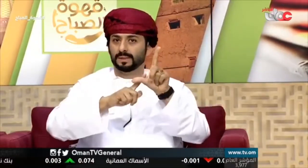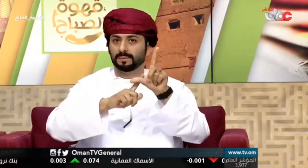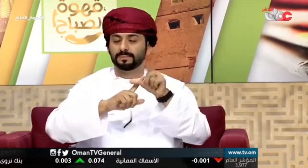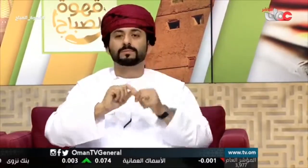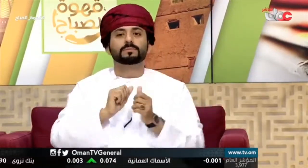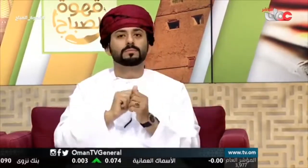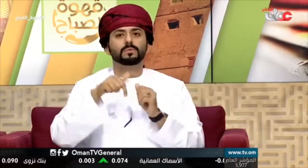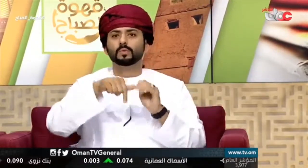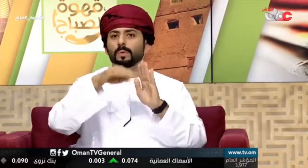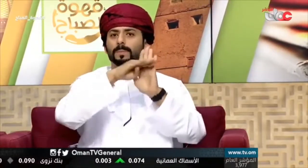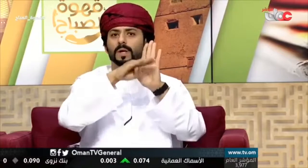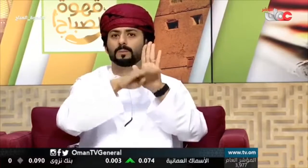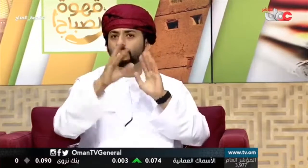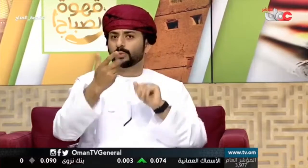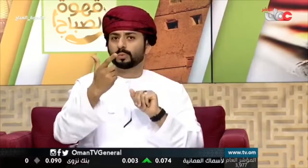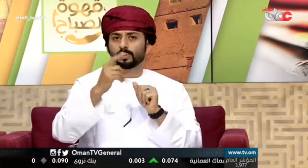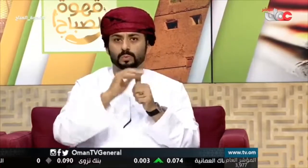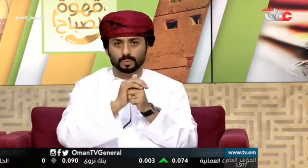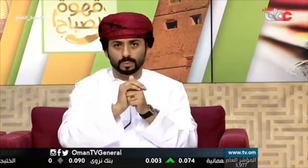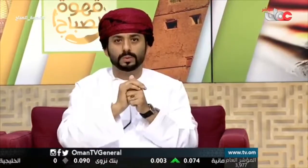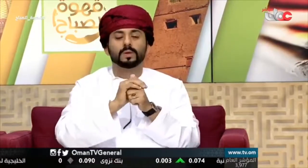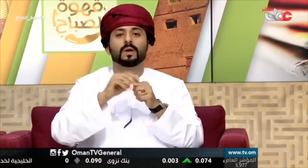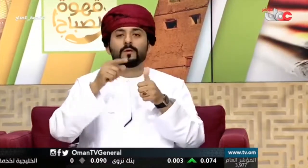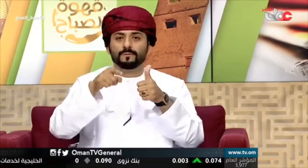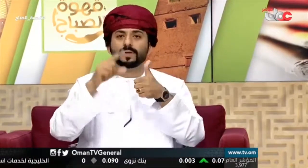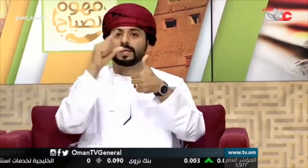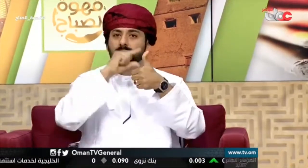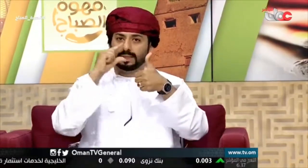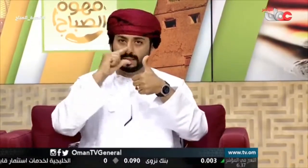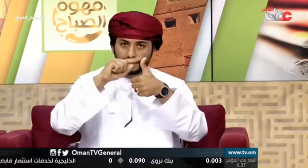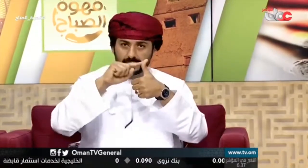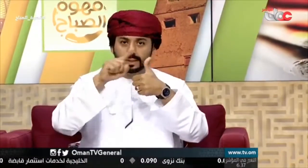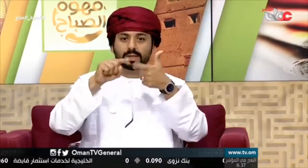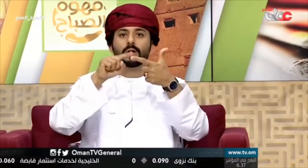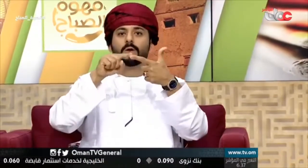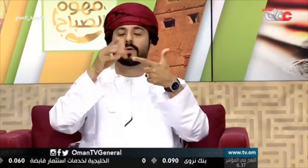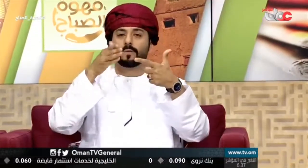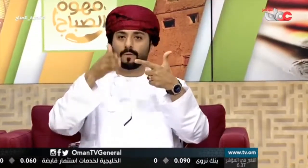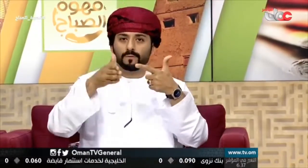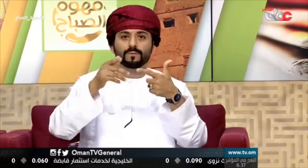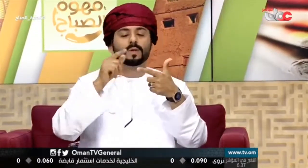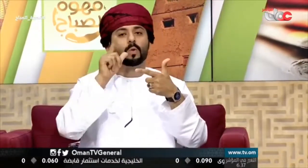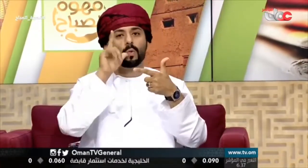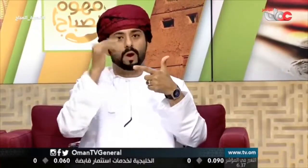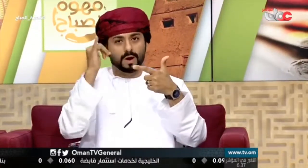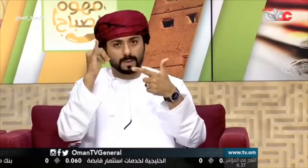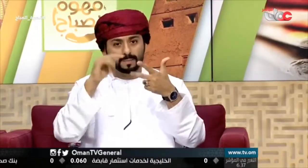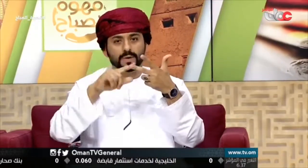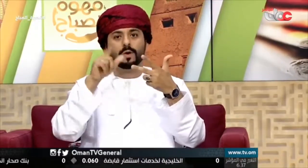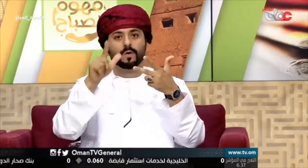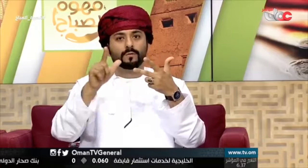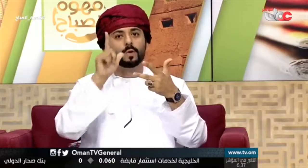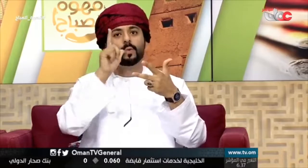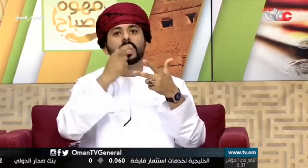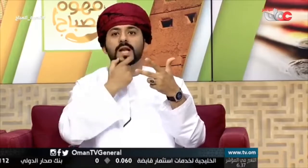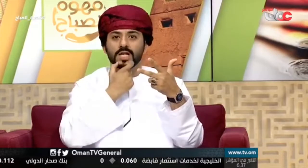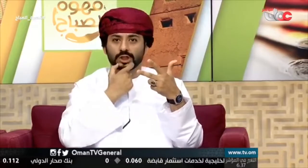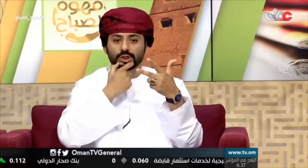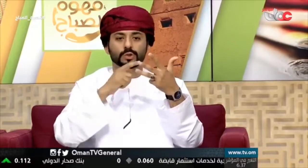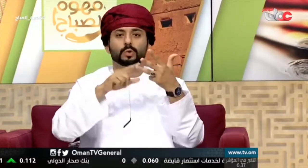بأبنائهم إلى محافظة مسقط في برنامج خاص تدريبي في أمور مختلفة، ثقافة مختلفة،